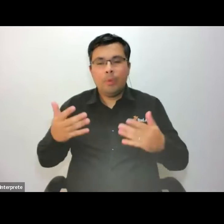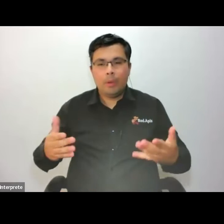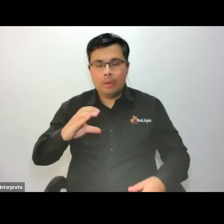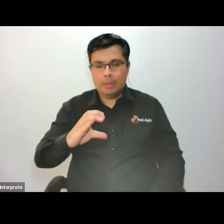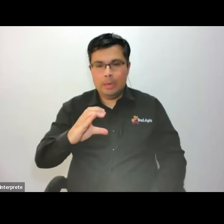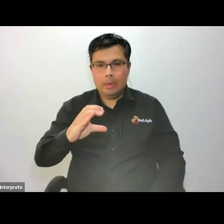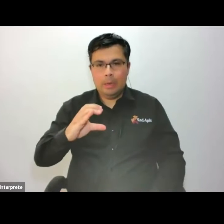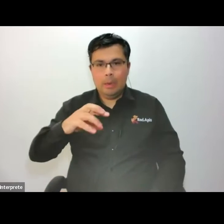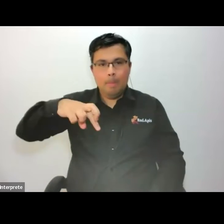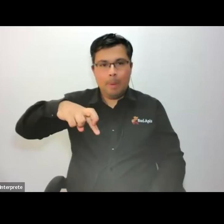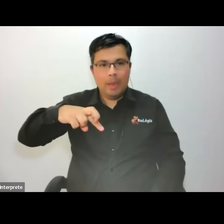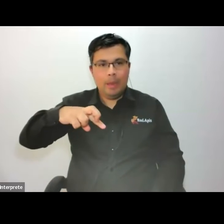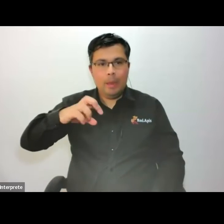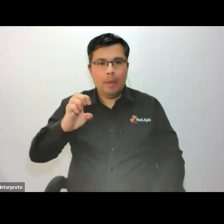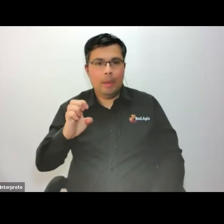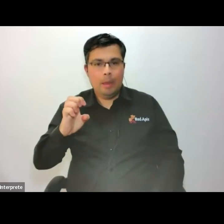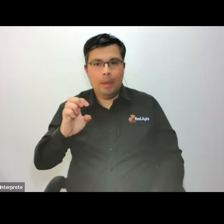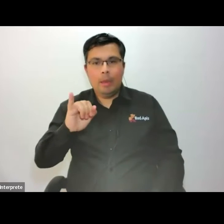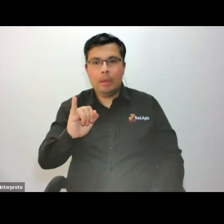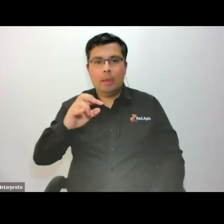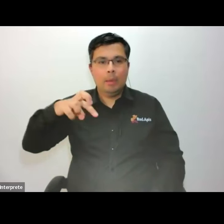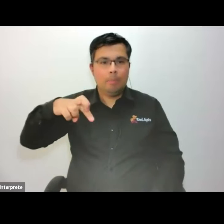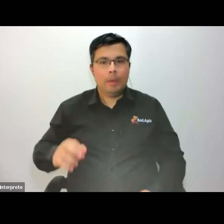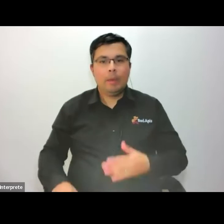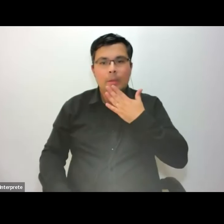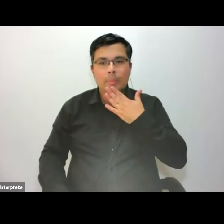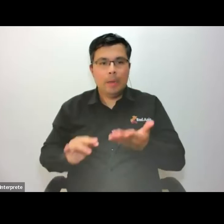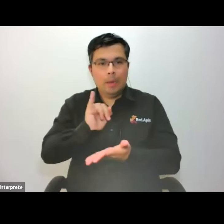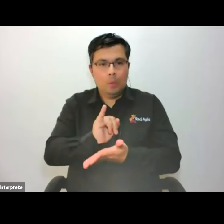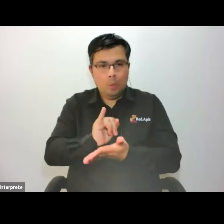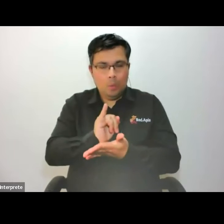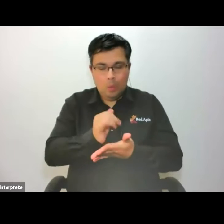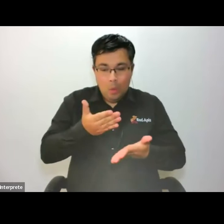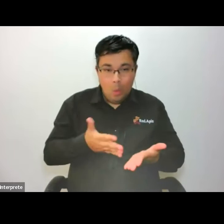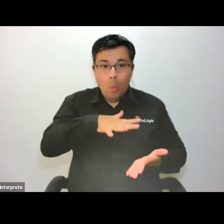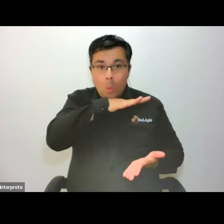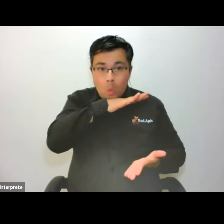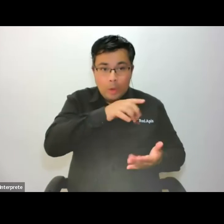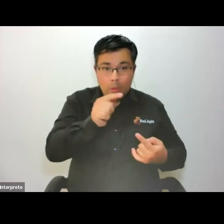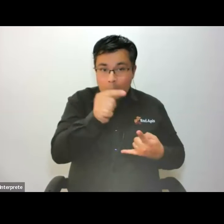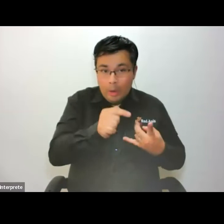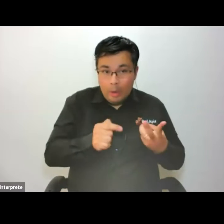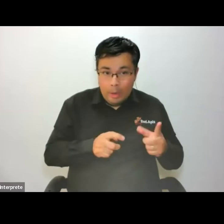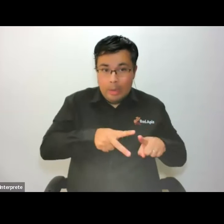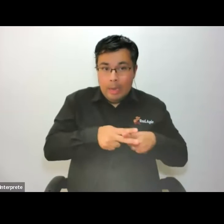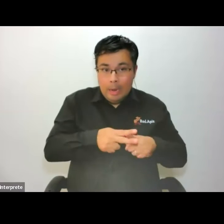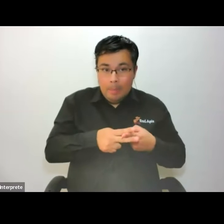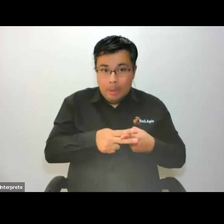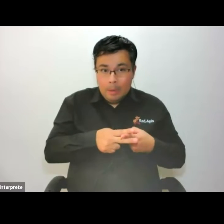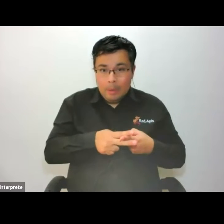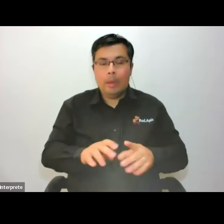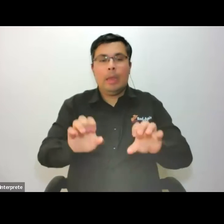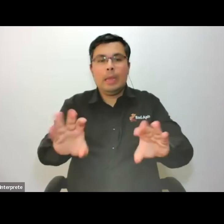deben capacitar a sus funcionarios, ya sea ocupando esas herramientas o por otras que puedan gestionar por su